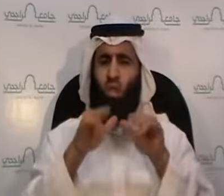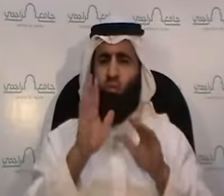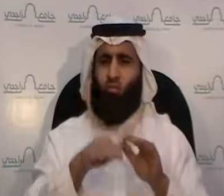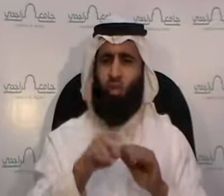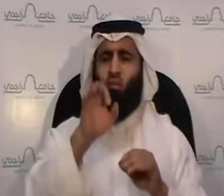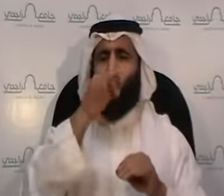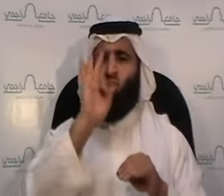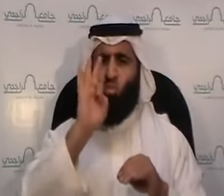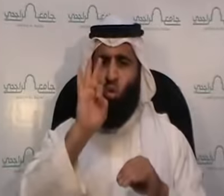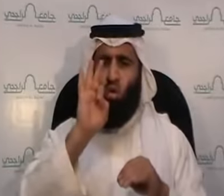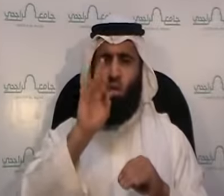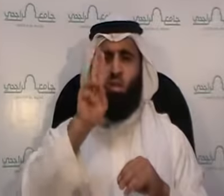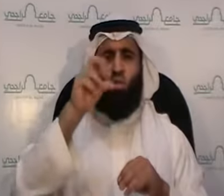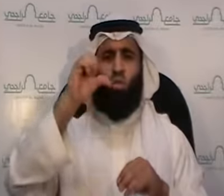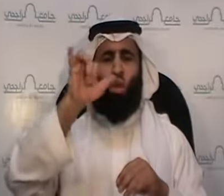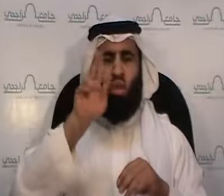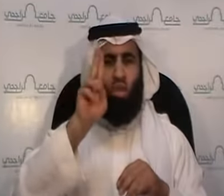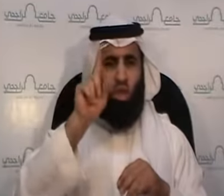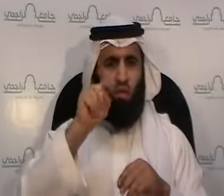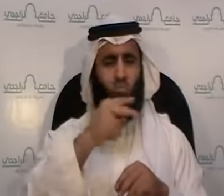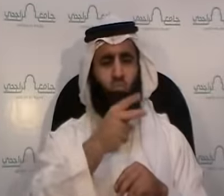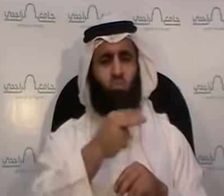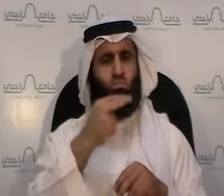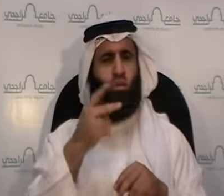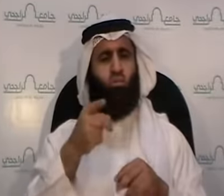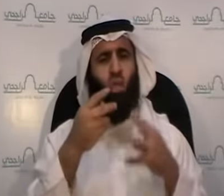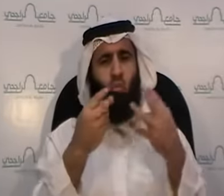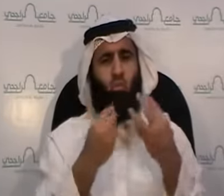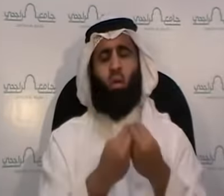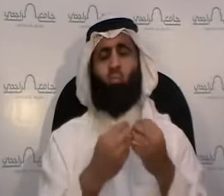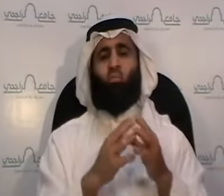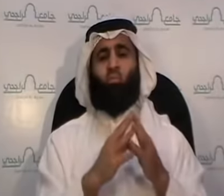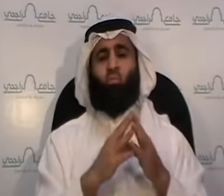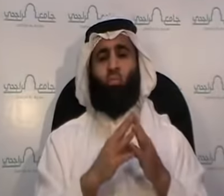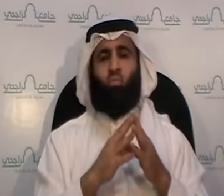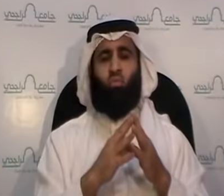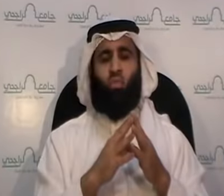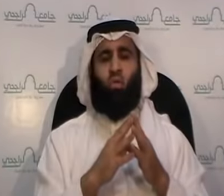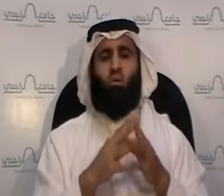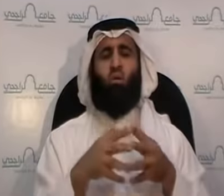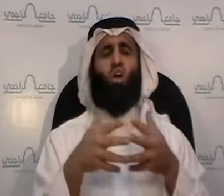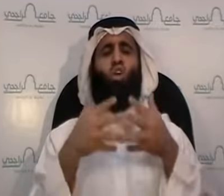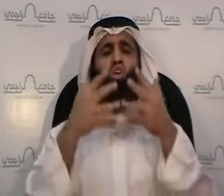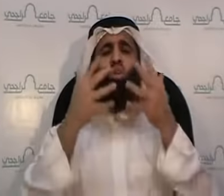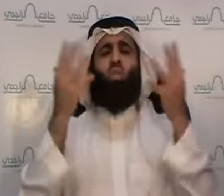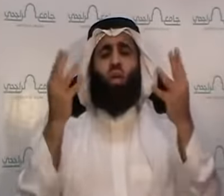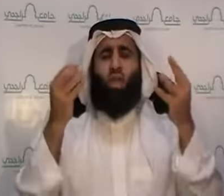وفيسبوك وتويتر وما جرى مجراها، ترى في الغالب الأعم إذا نظرت